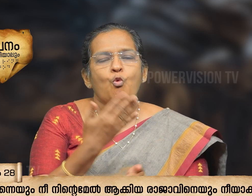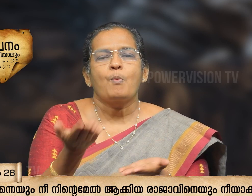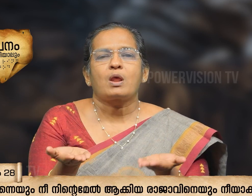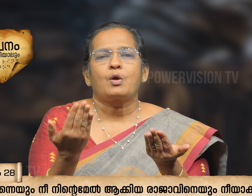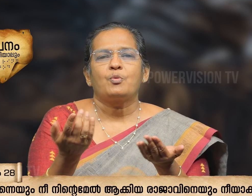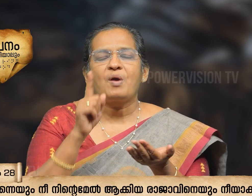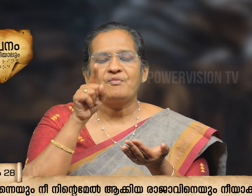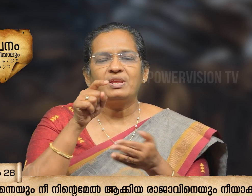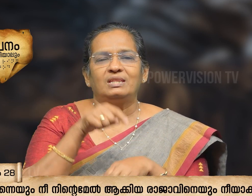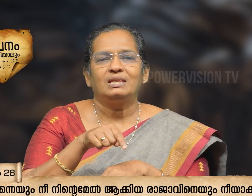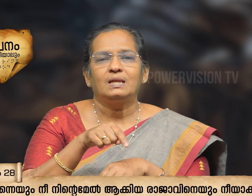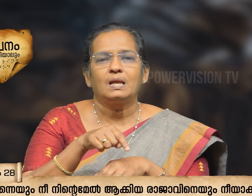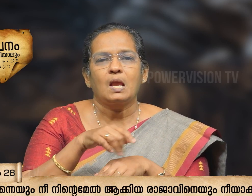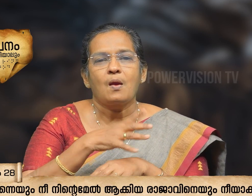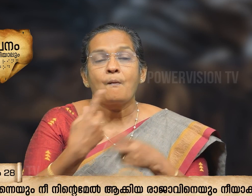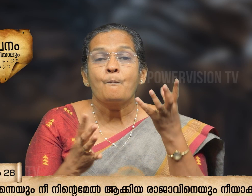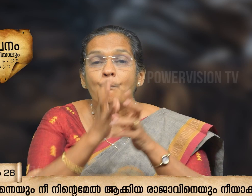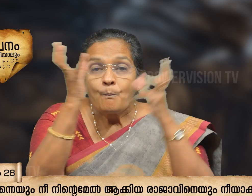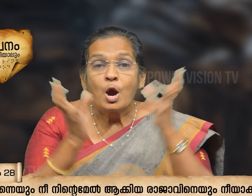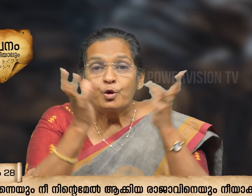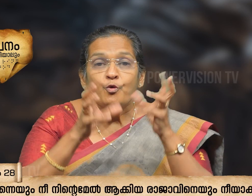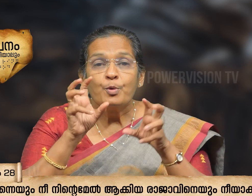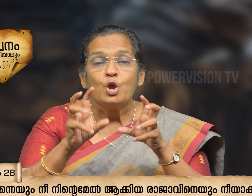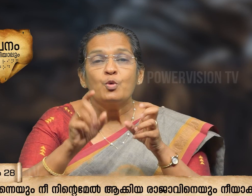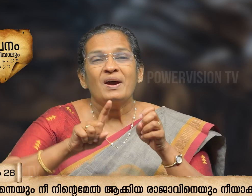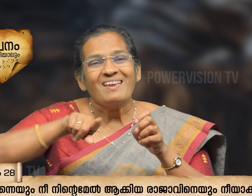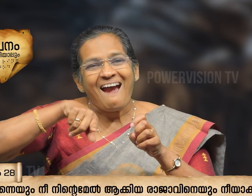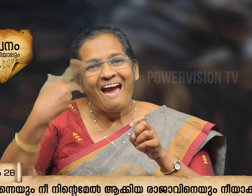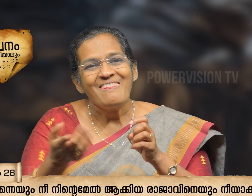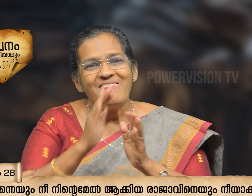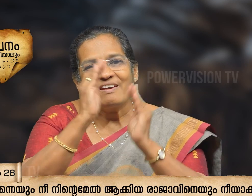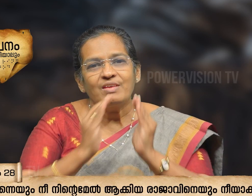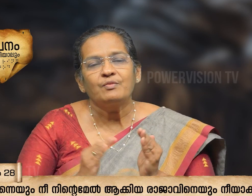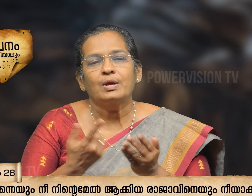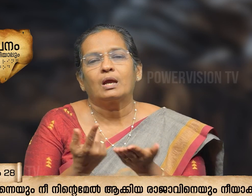പോകുമാറാക്കും. അവിടെ നീ മരവും കല്ലുമായ അന്യദൈവങ്ങളെ സേവിക്കും.